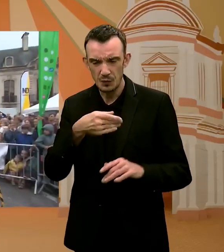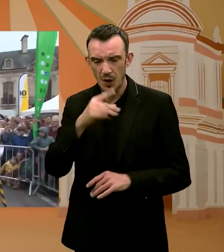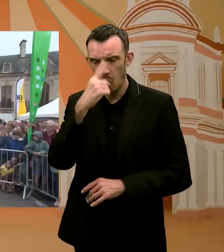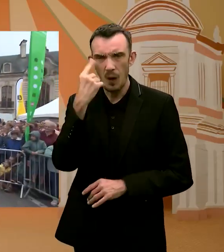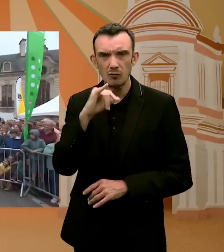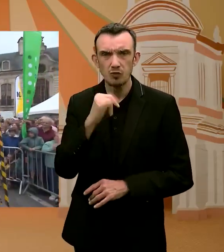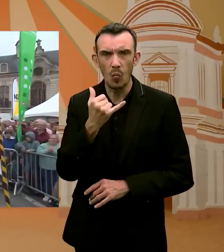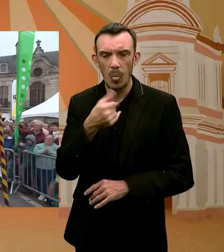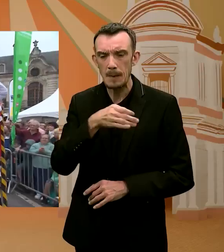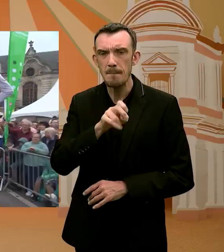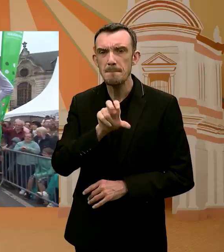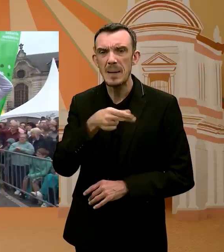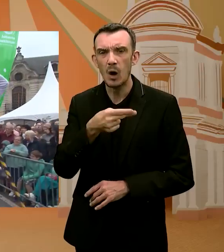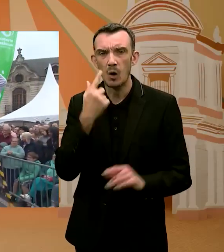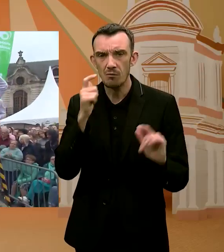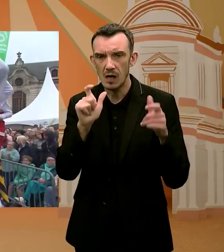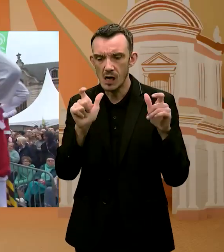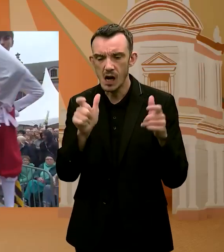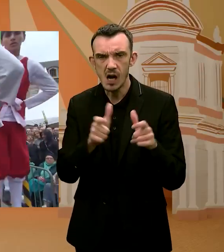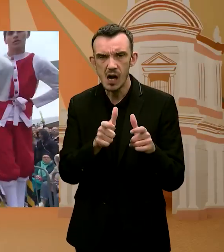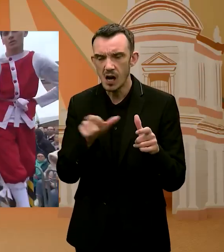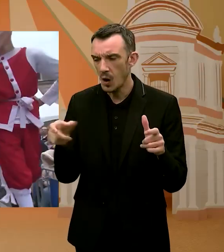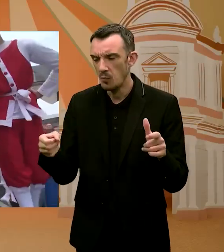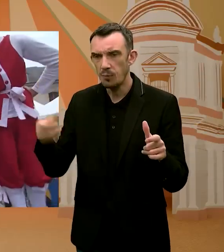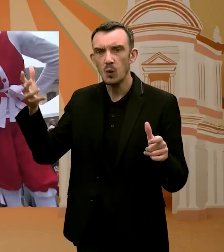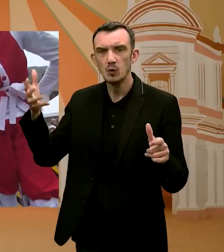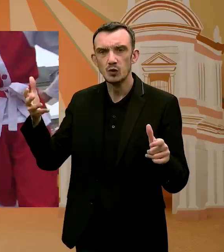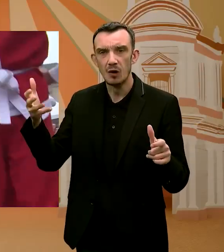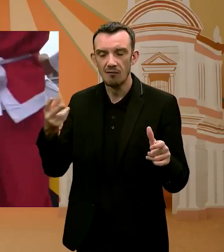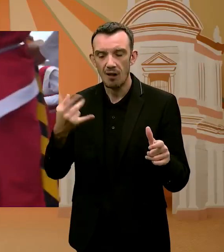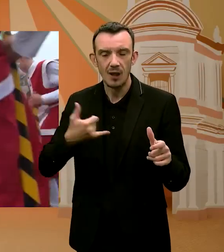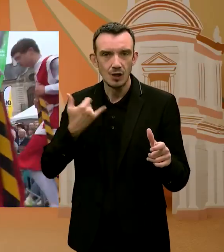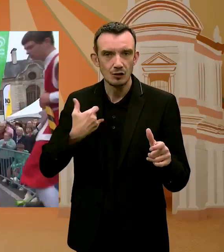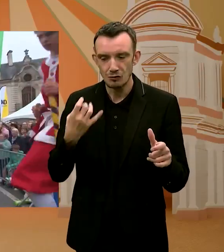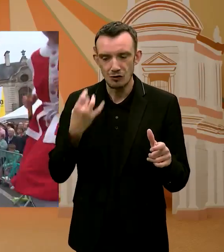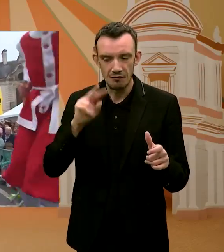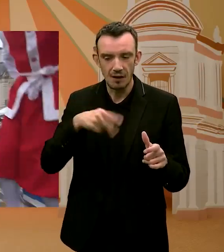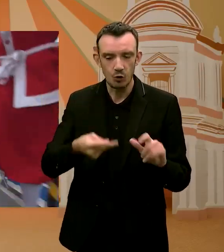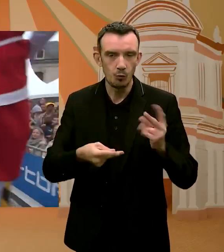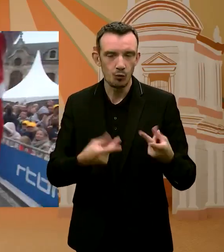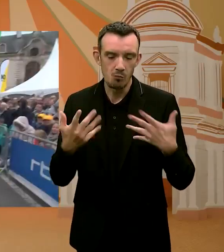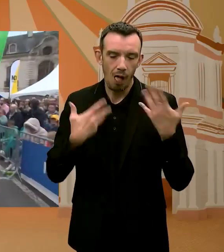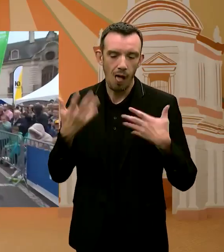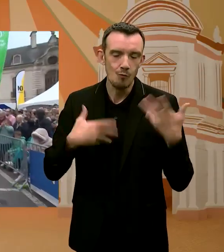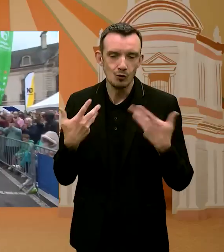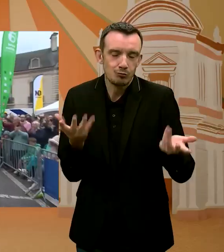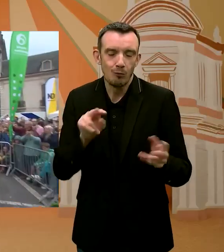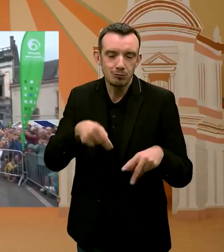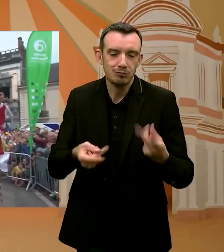mais ils sont moins nombreux. Voilà, et la chute de 2 petits jeunes qui sont bien amusés, qui ont bien combattu. Voilà, Alexandre Berti et